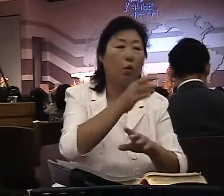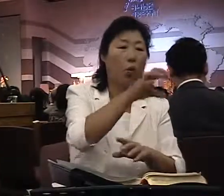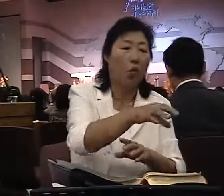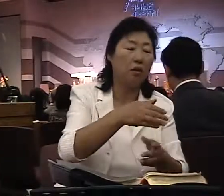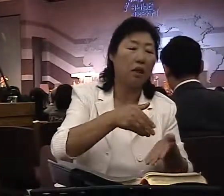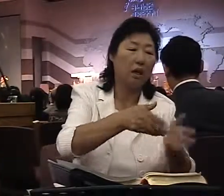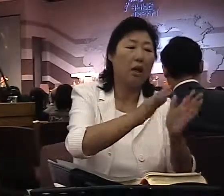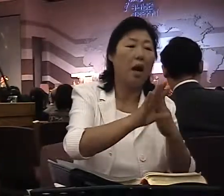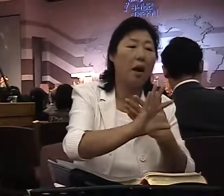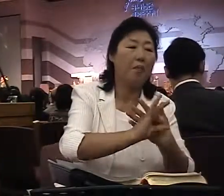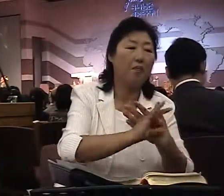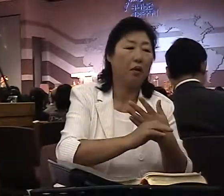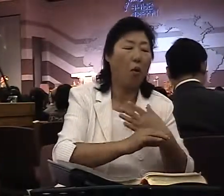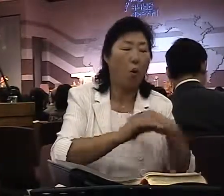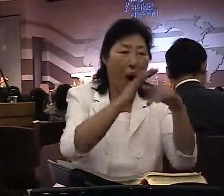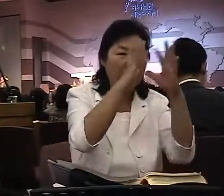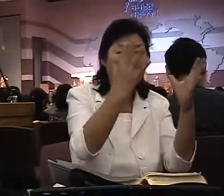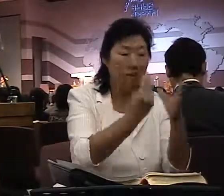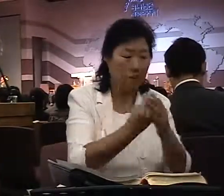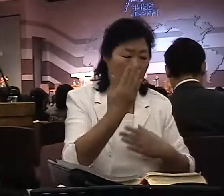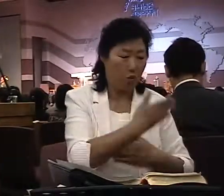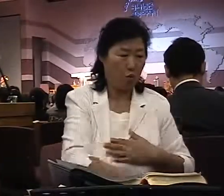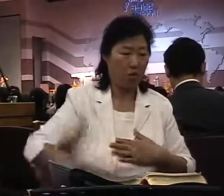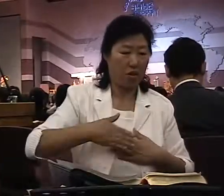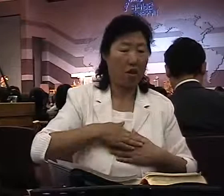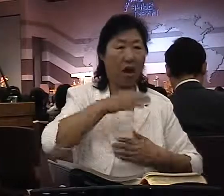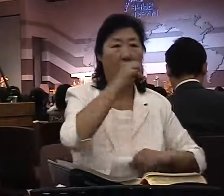완전히 육신의 그 행위로 지배를 당하는.